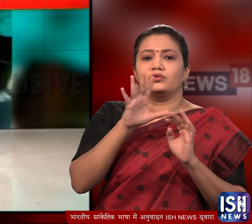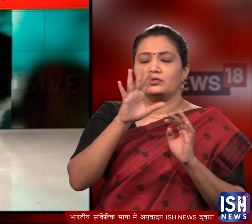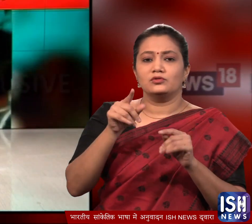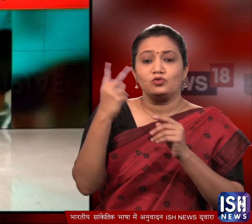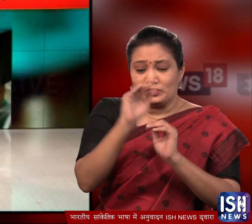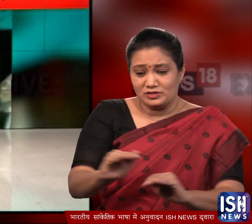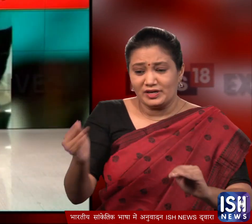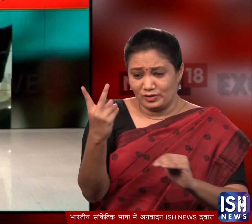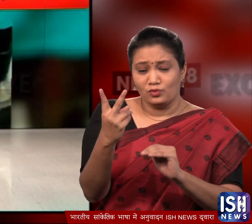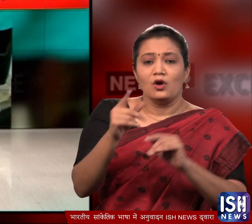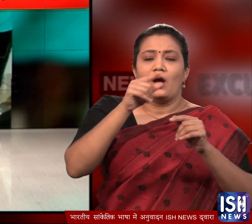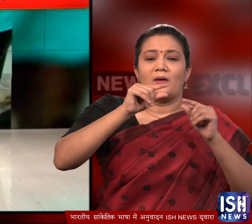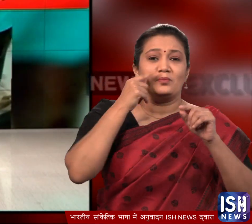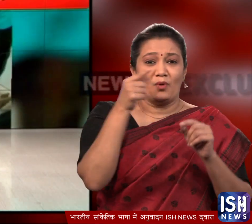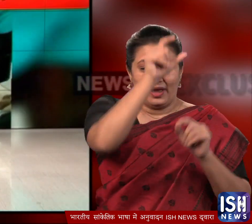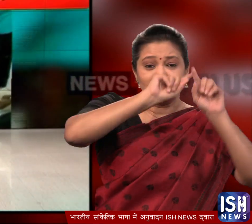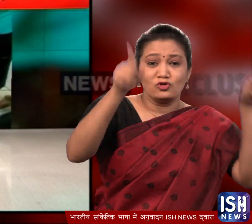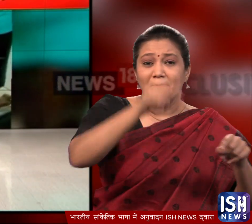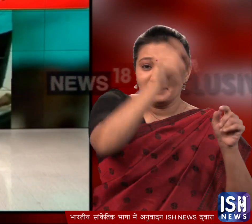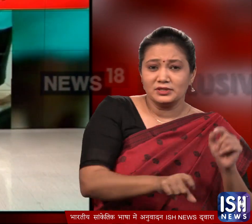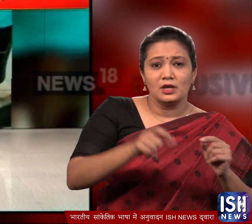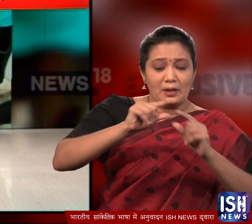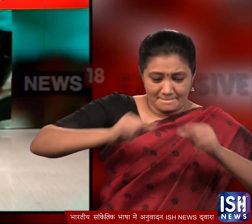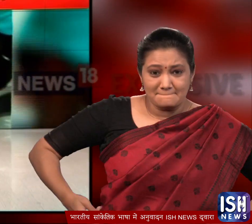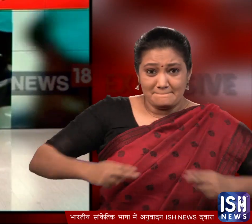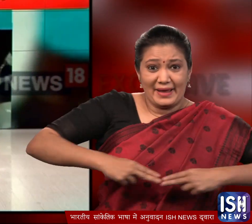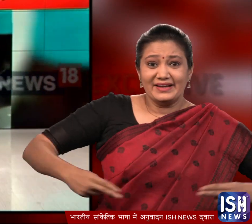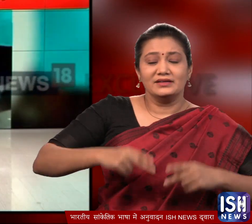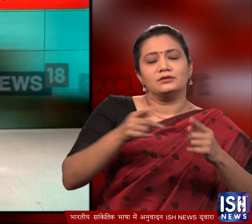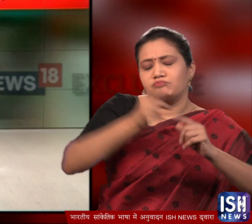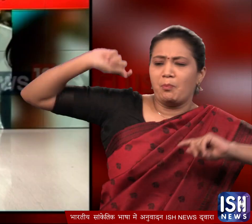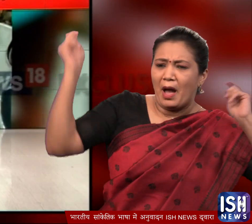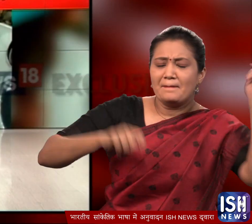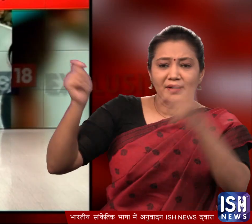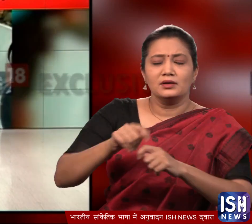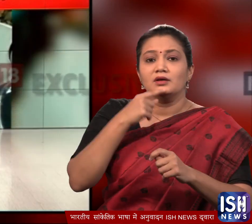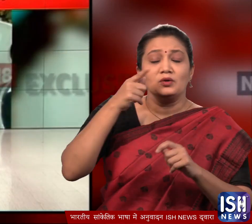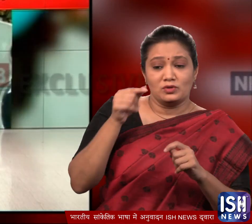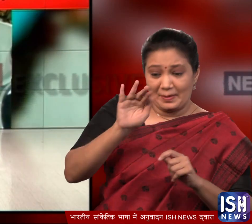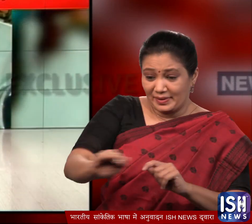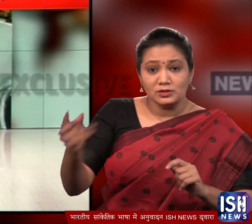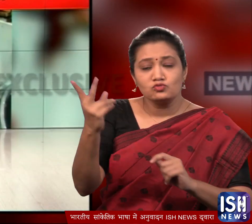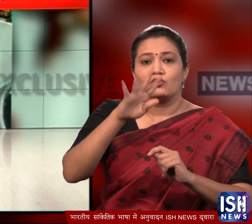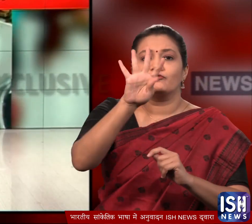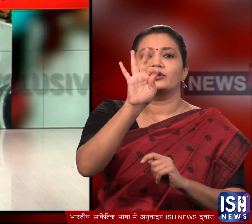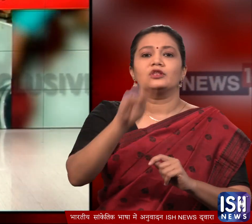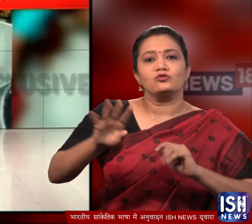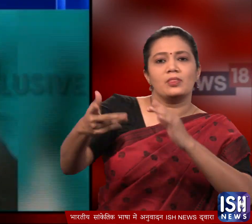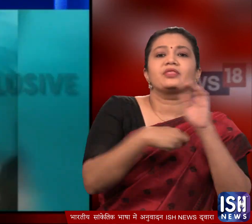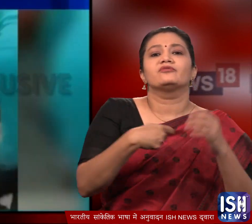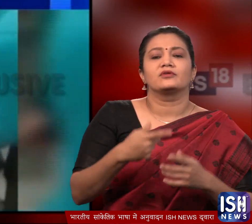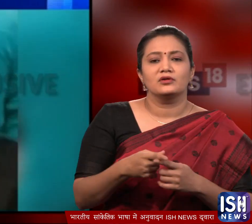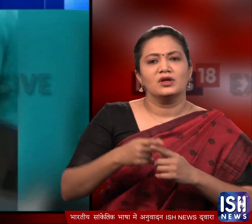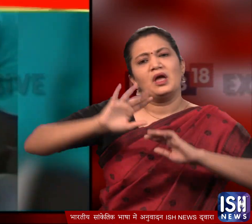एक दुकानदार ने 2 बच्चों की बेल्ट से पिटाई कर दी। दुकानदार ने आरोप लगाया कि इन बच्चों ने उसके 40,000 रुपए चुरा लिए थे,